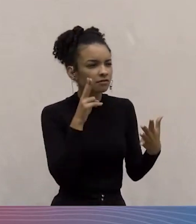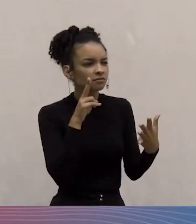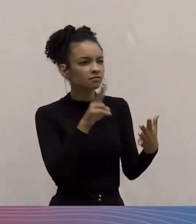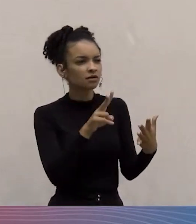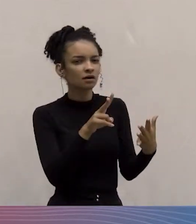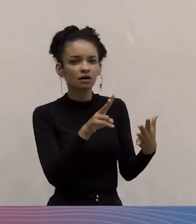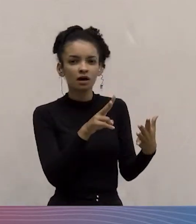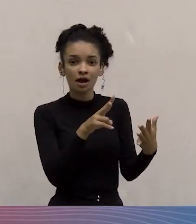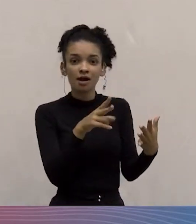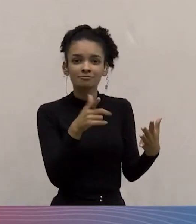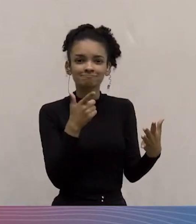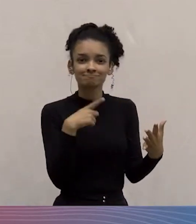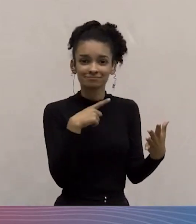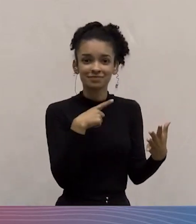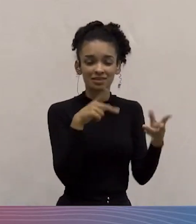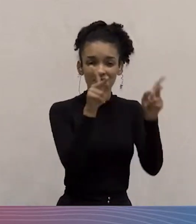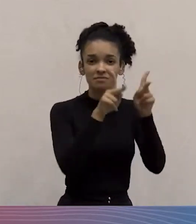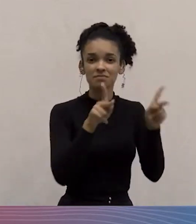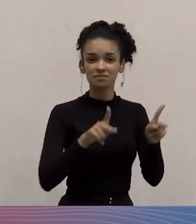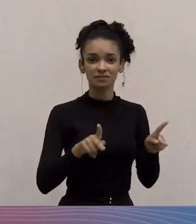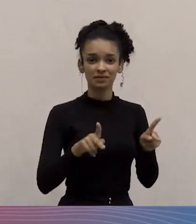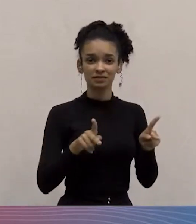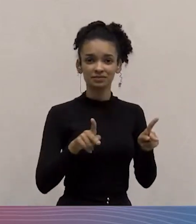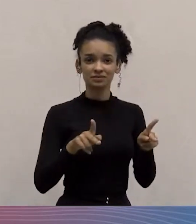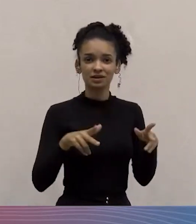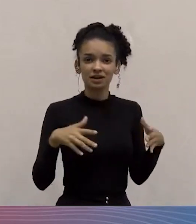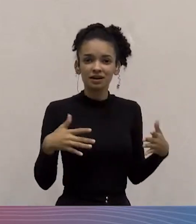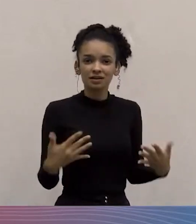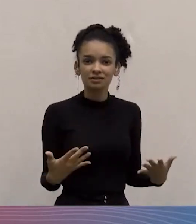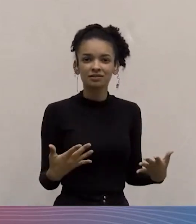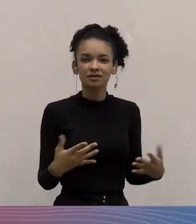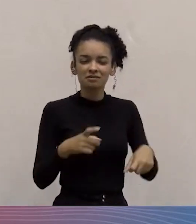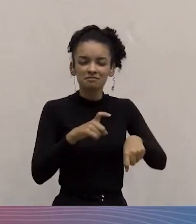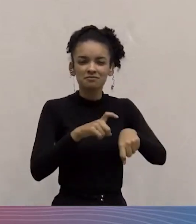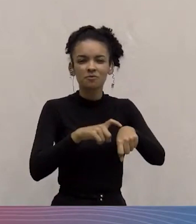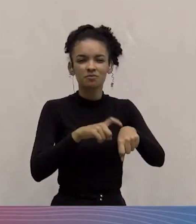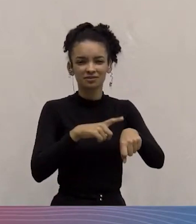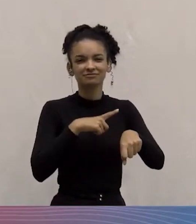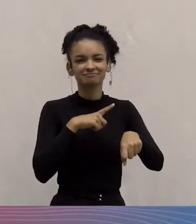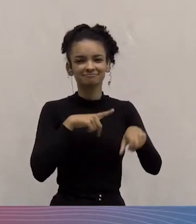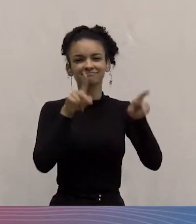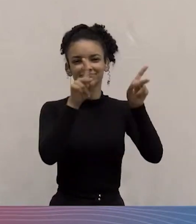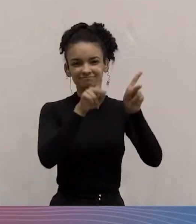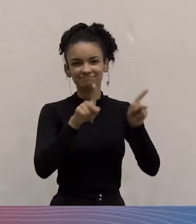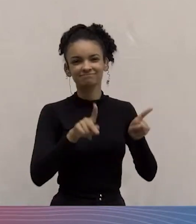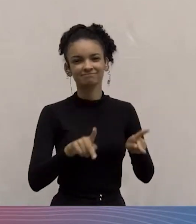paz imperou. Irmãos, chegou o momento da paz.